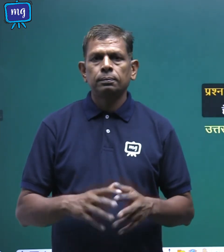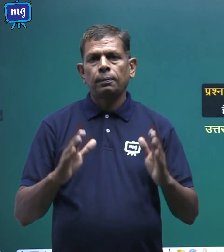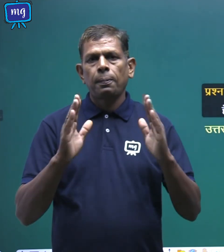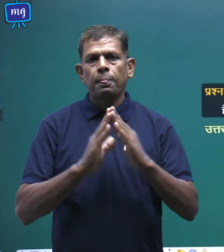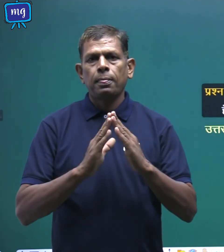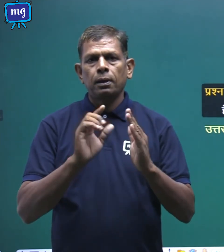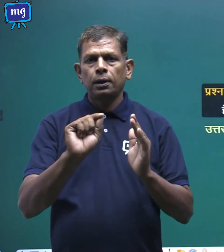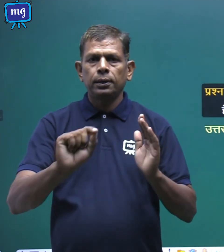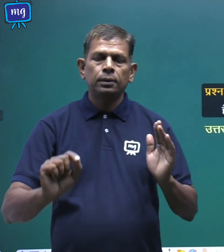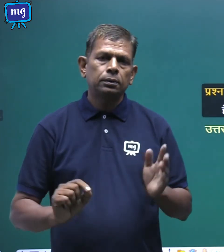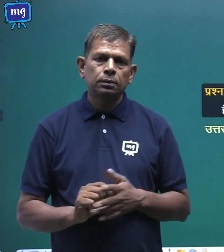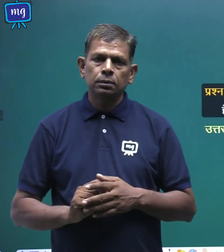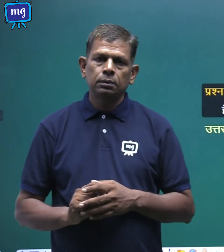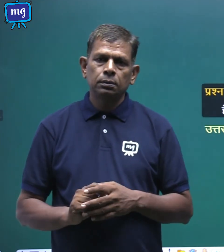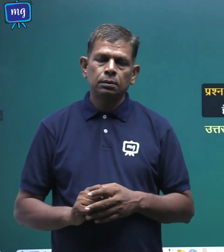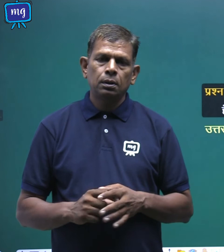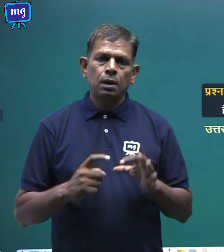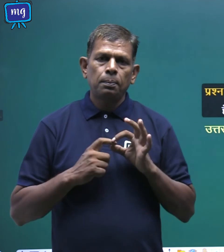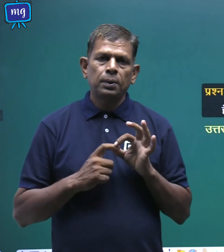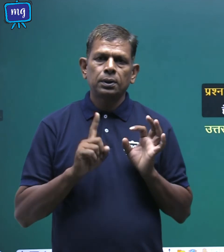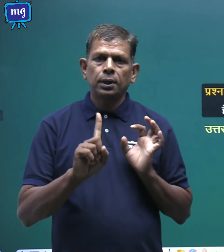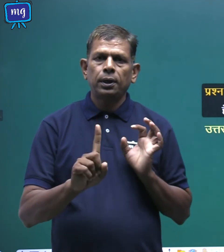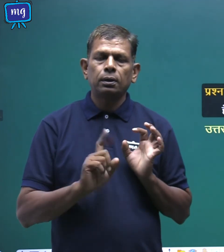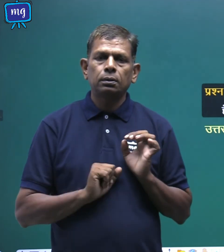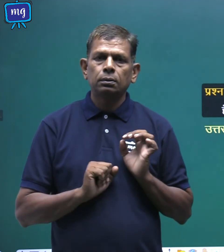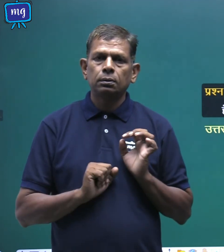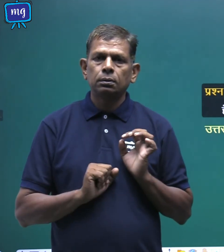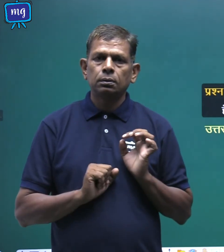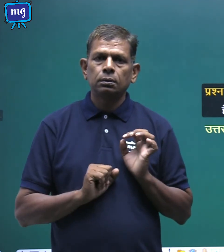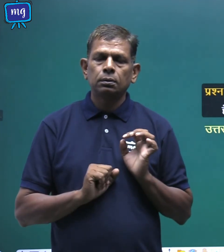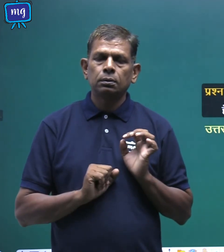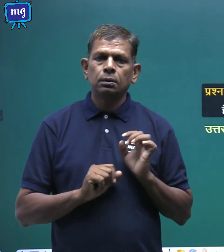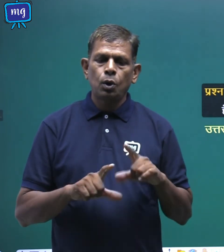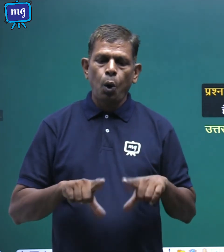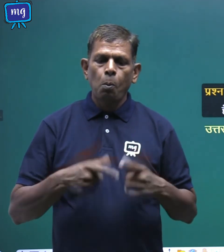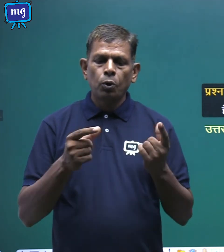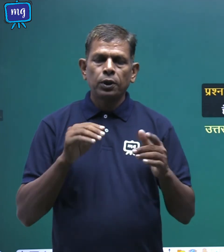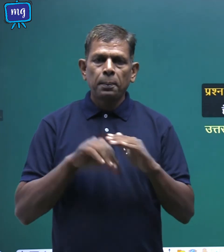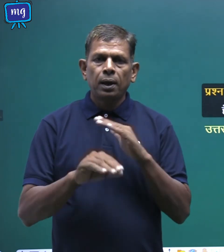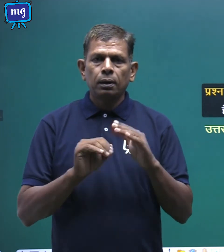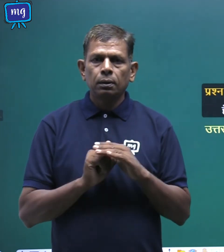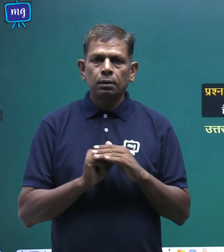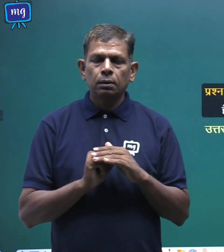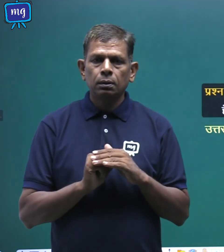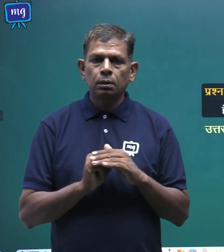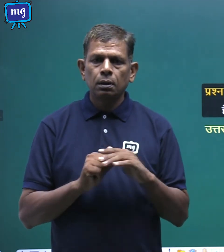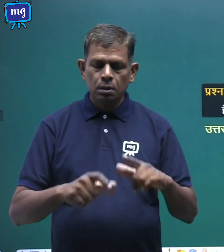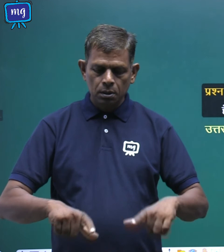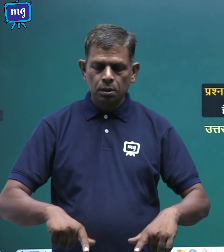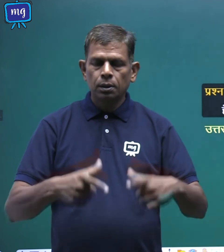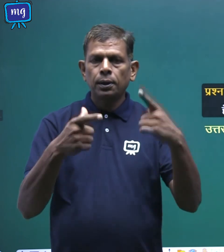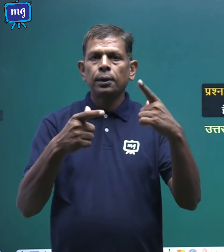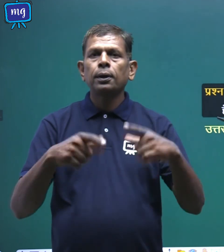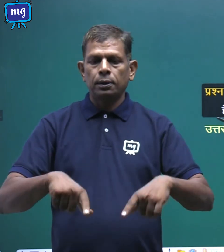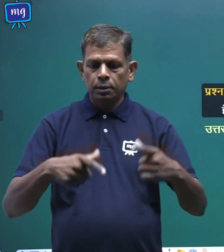गृह कार्य प्रश्न 1, पौधे में तने का क्या